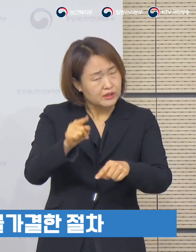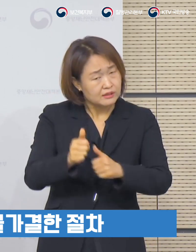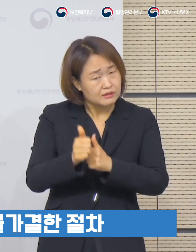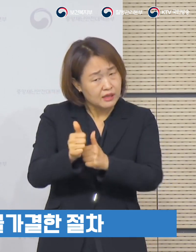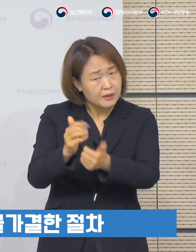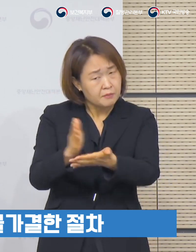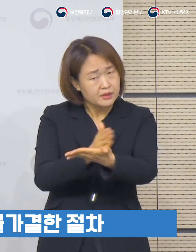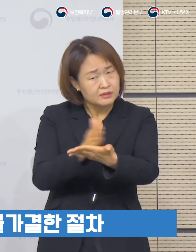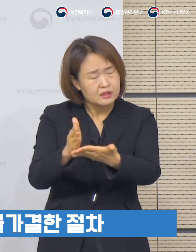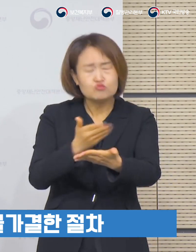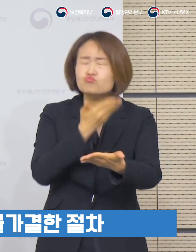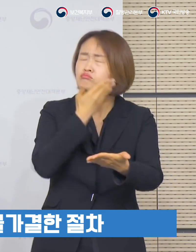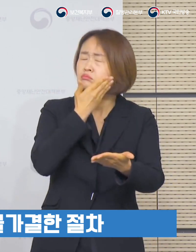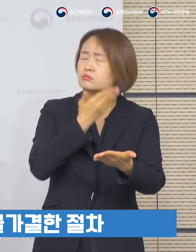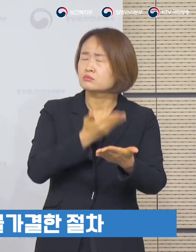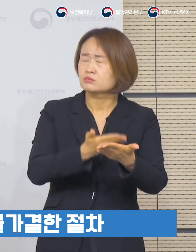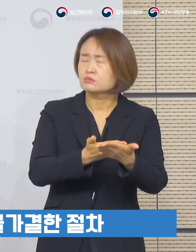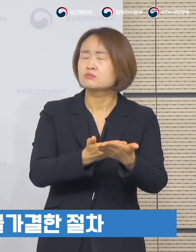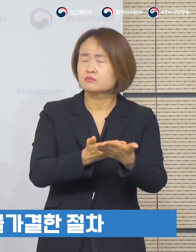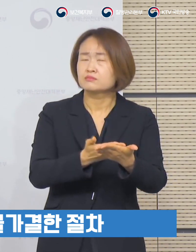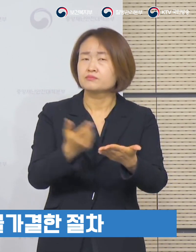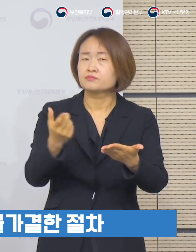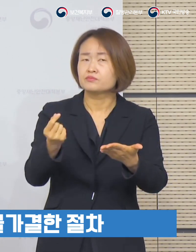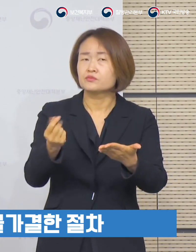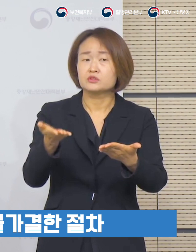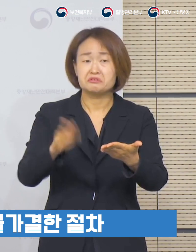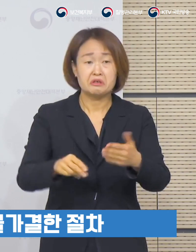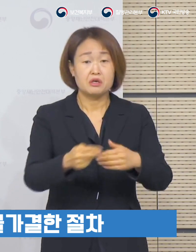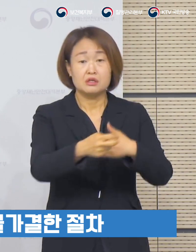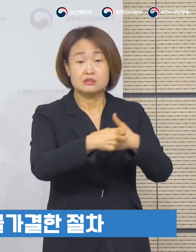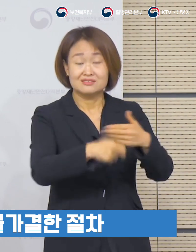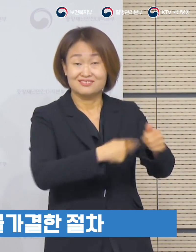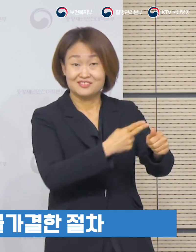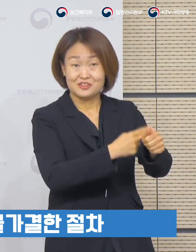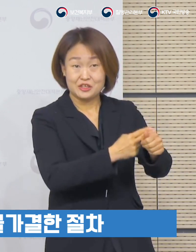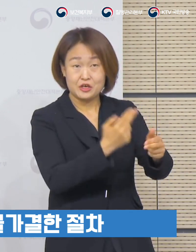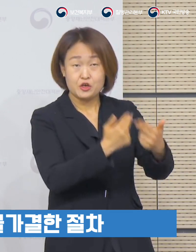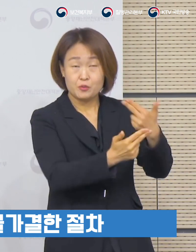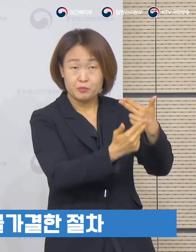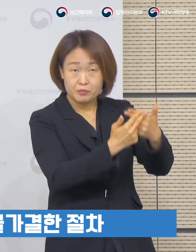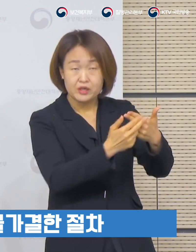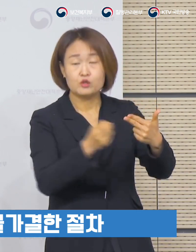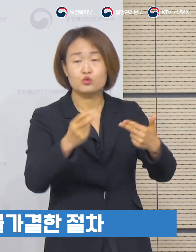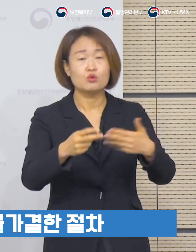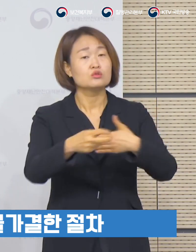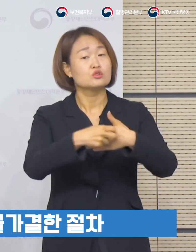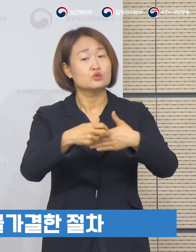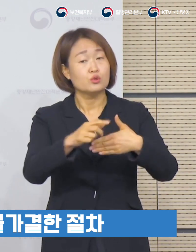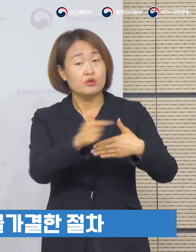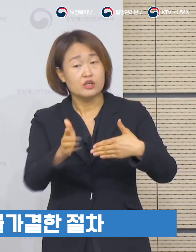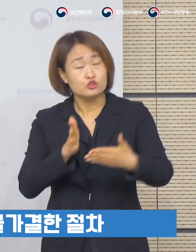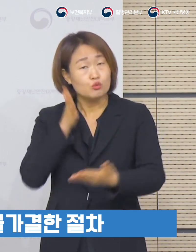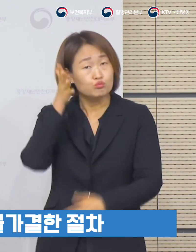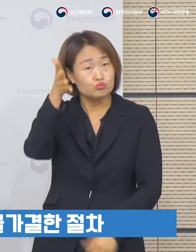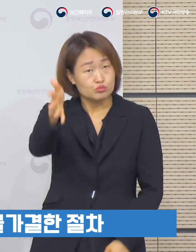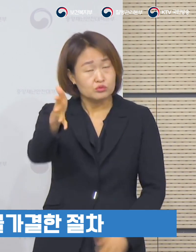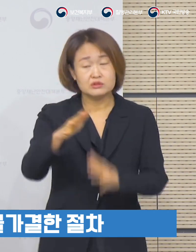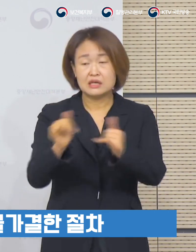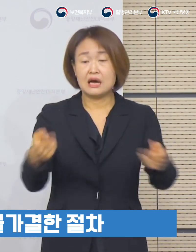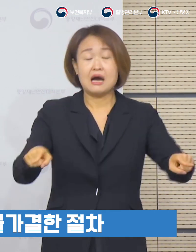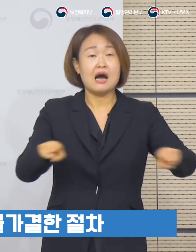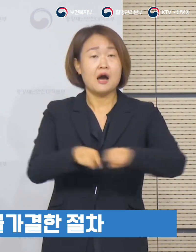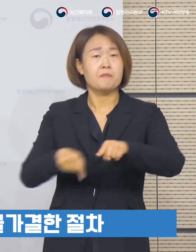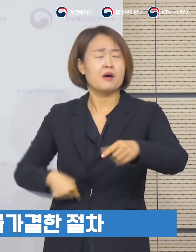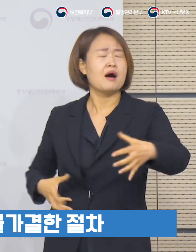것이 중요하겠습니다만 의사협회를 포함한 의료계의 전문가들과 같이